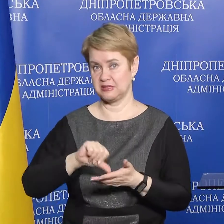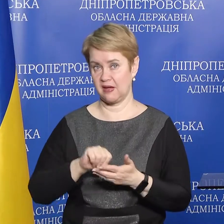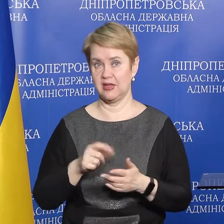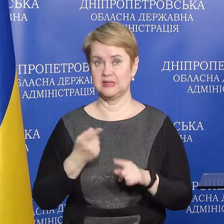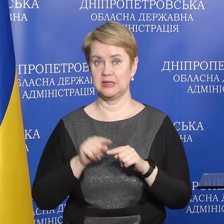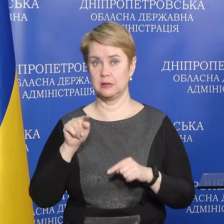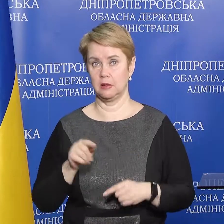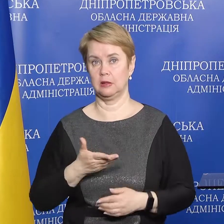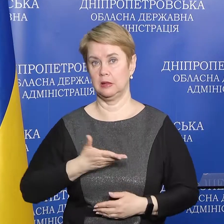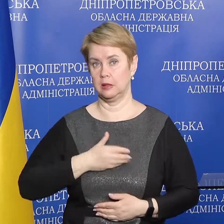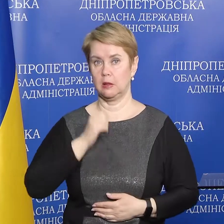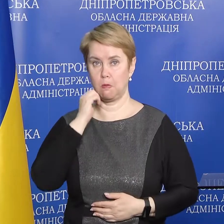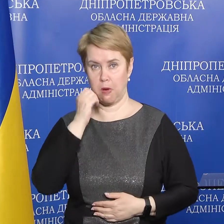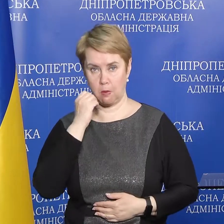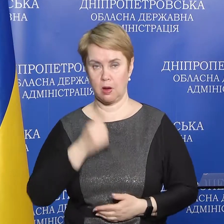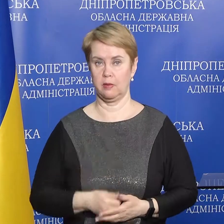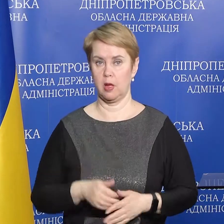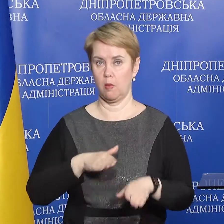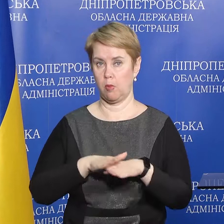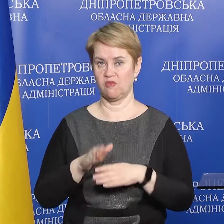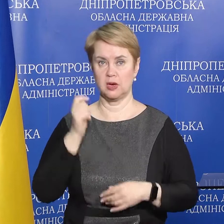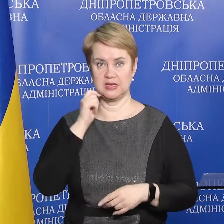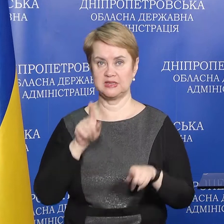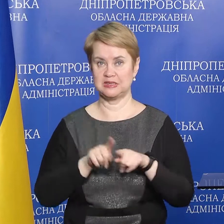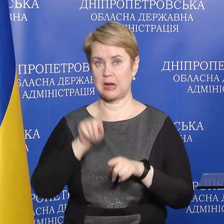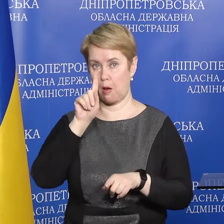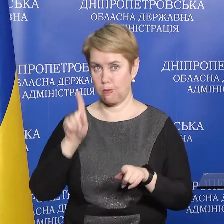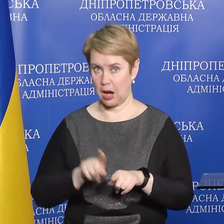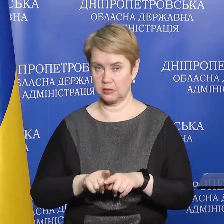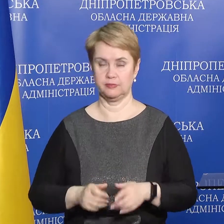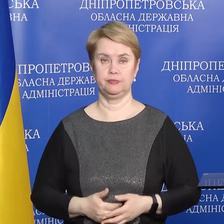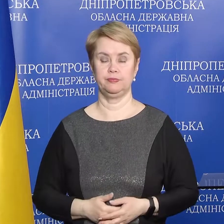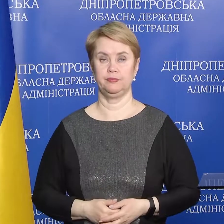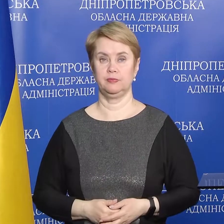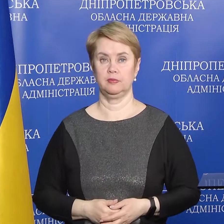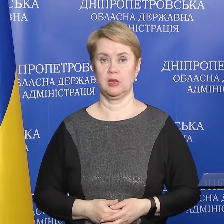Це дід, баба, повнолітні сестра, брат.